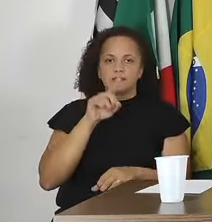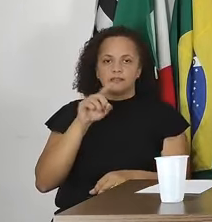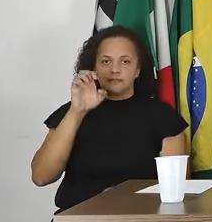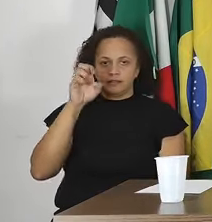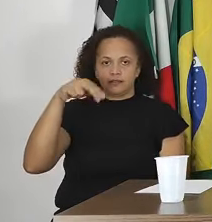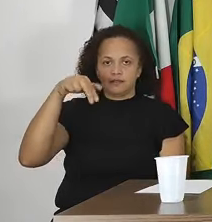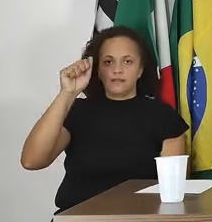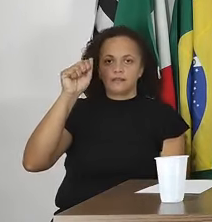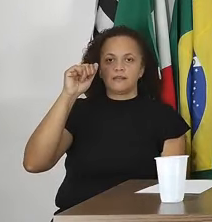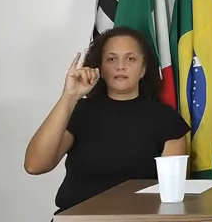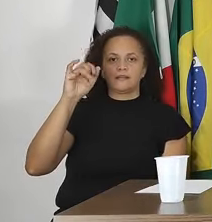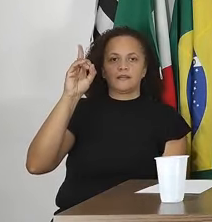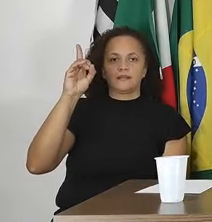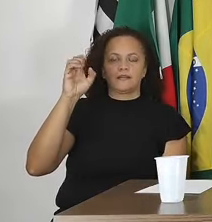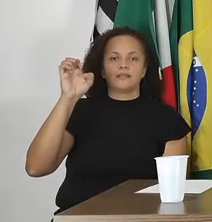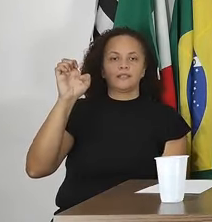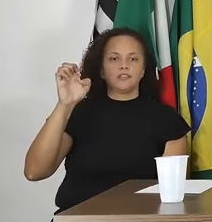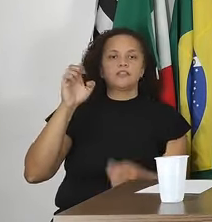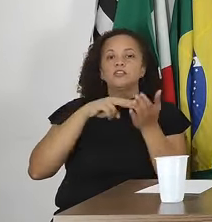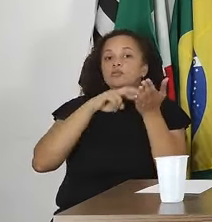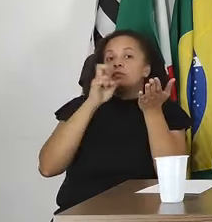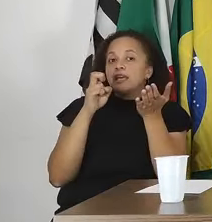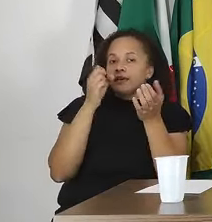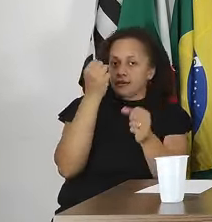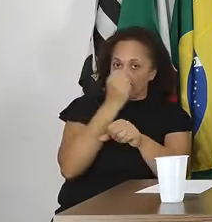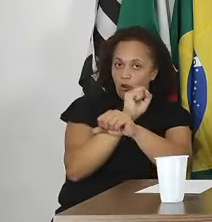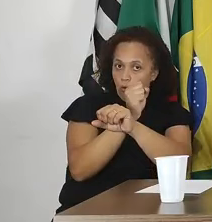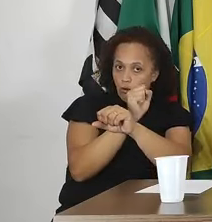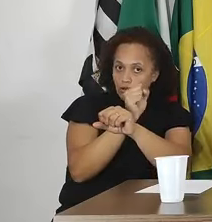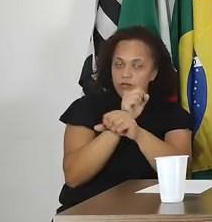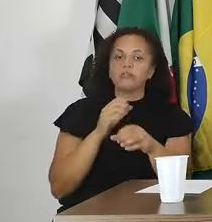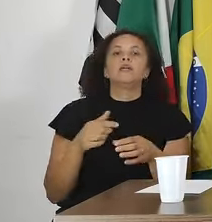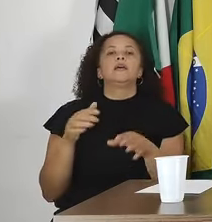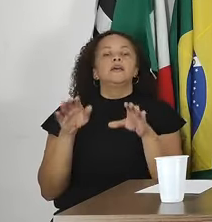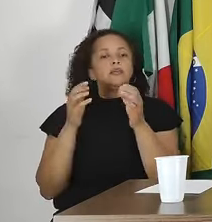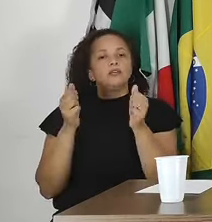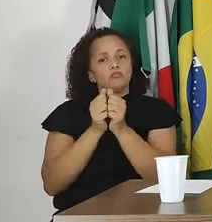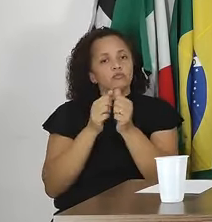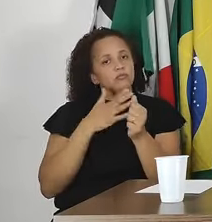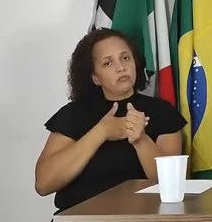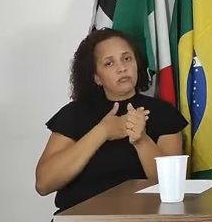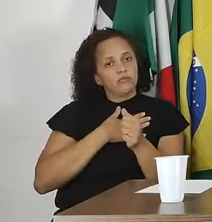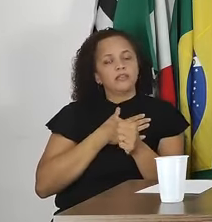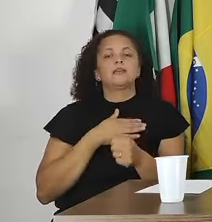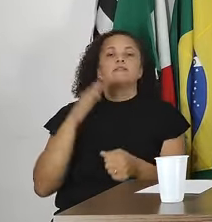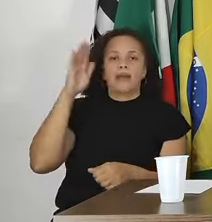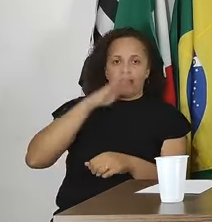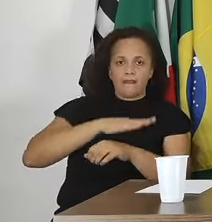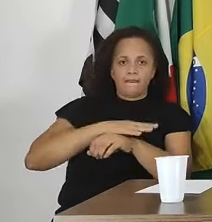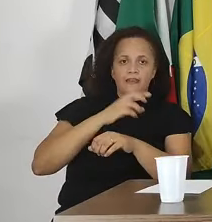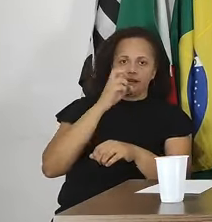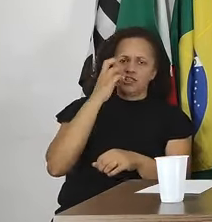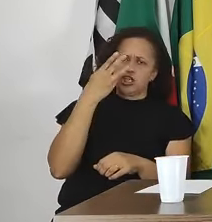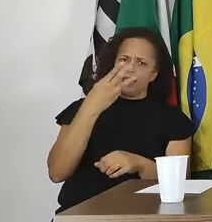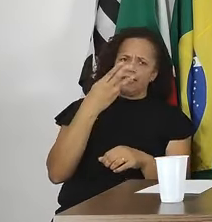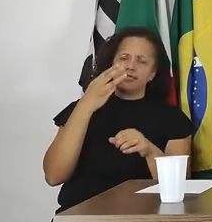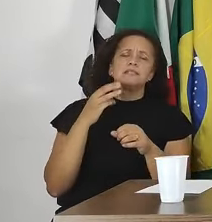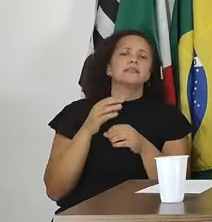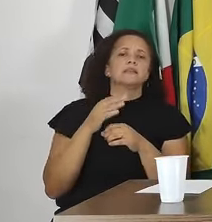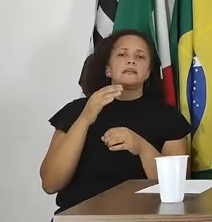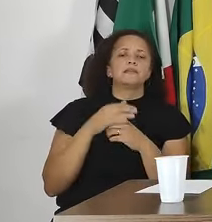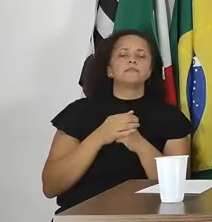quarta e sexta às 8 da manhã. Comigo à tarde, segunda, quarta e sexta às 15 horas. Também temos